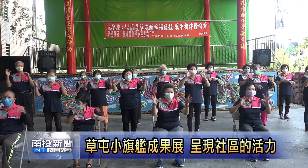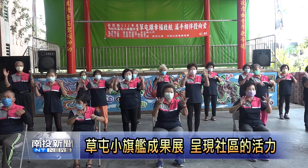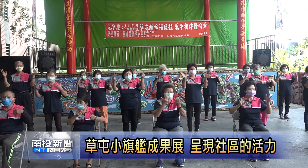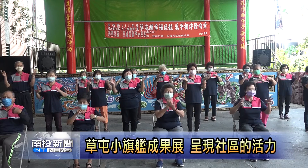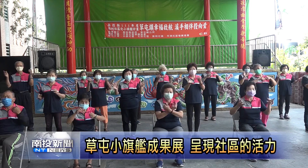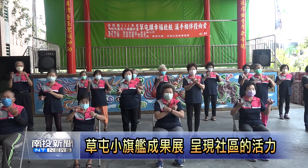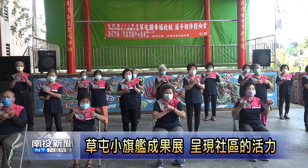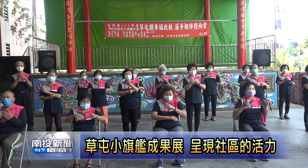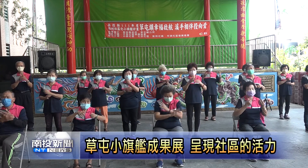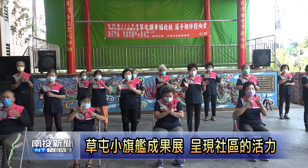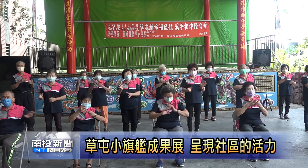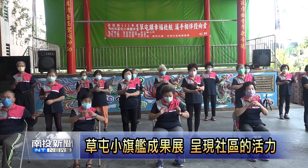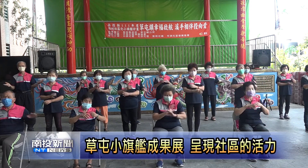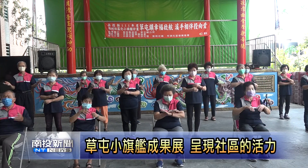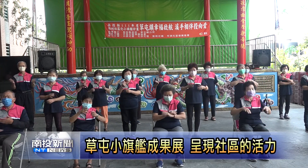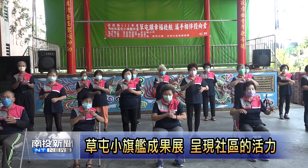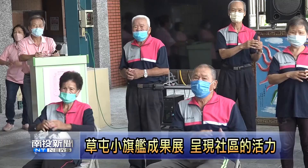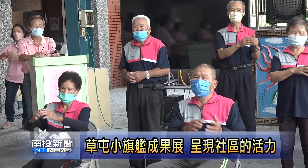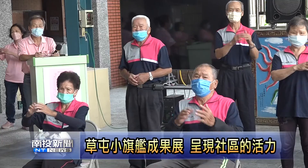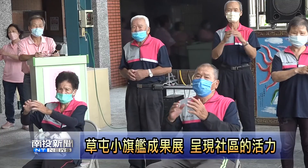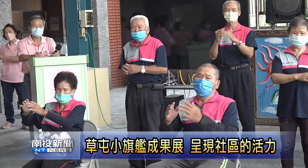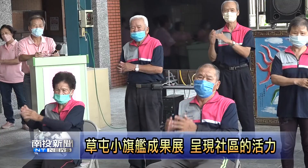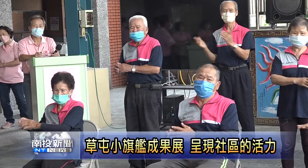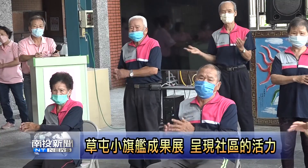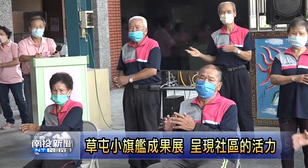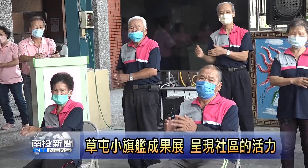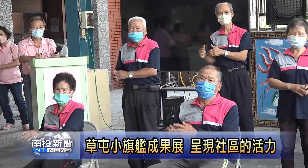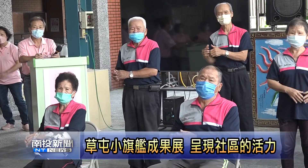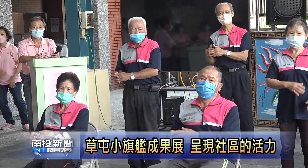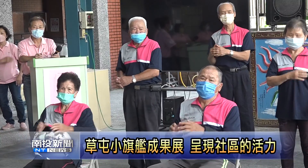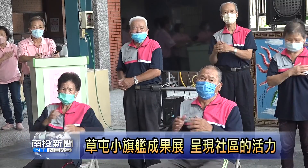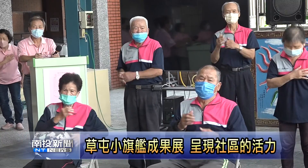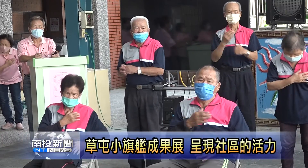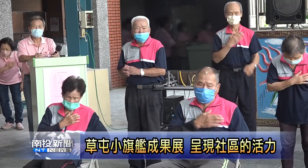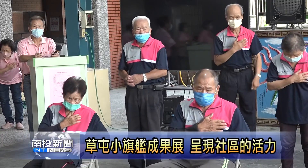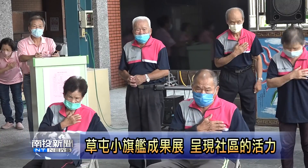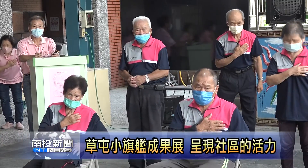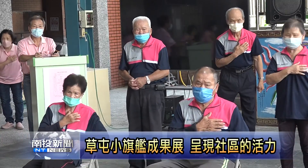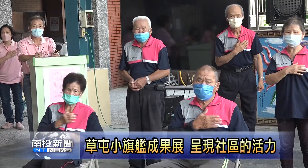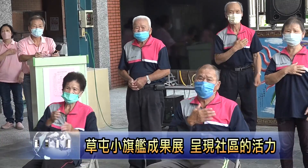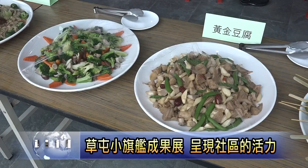绝对拢全力配合哈。 有了这么好的合作成果，大家嘛期待每年继